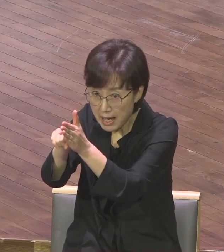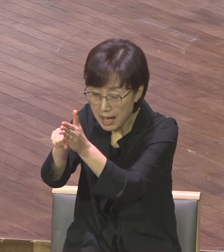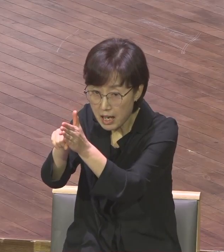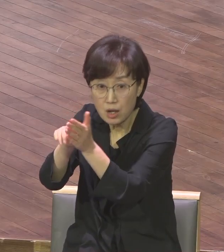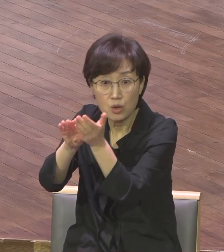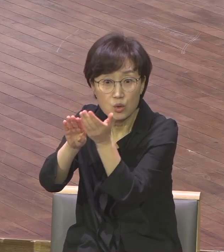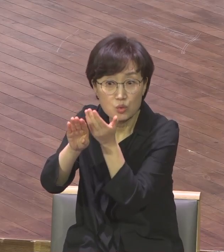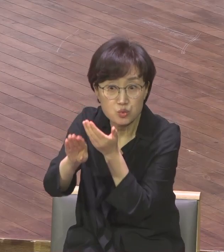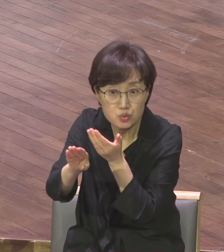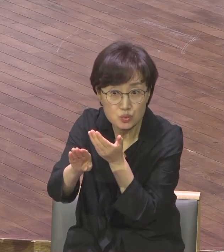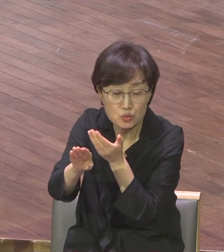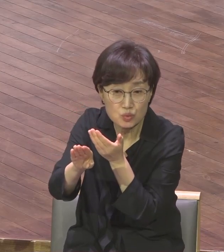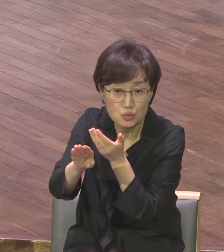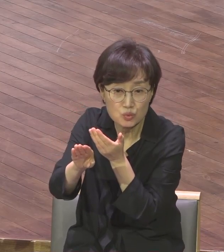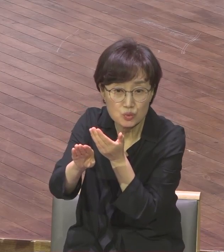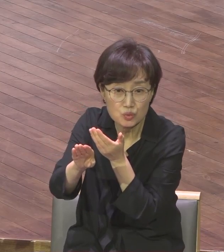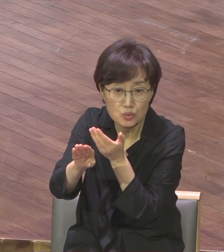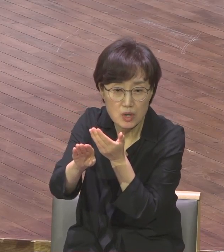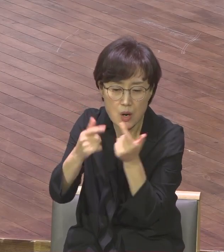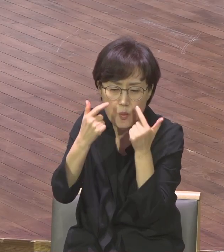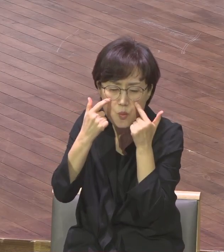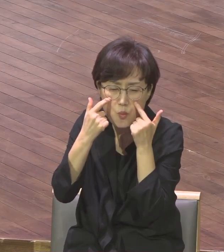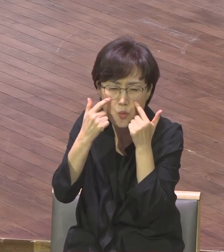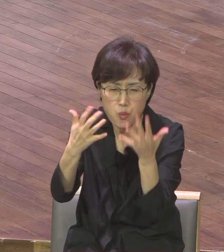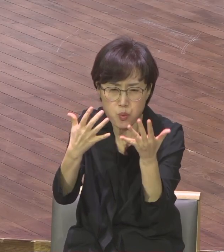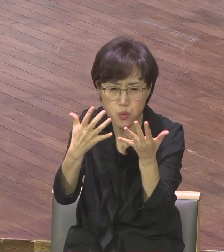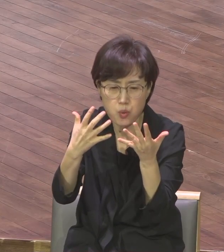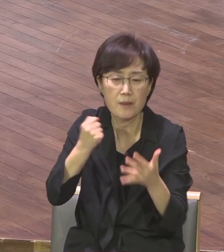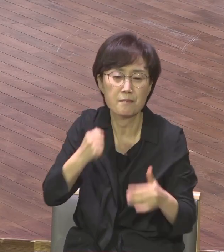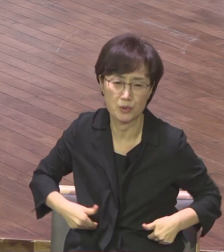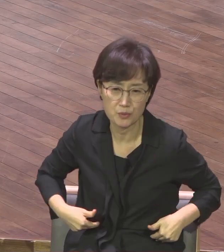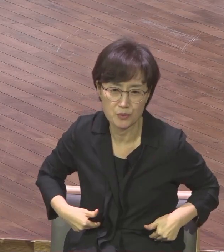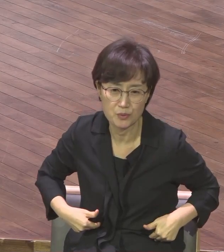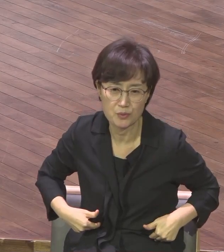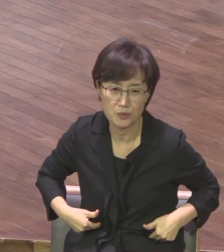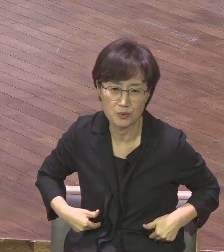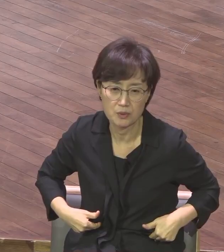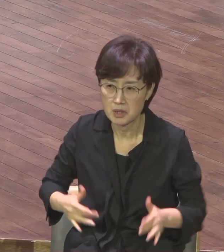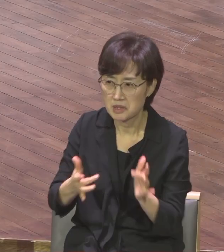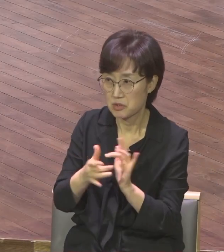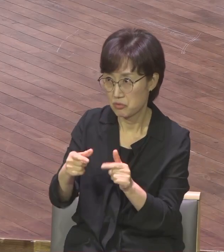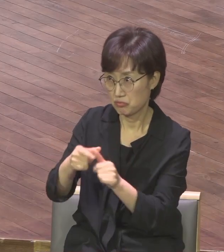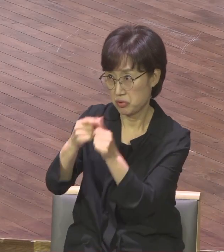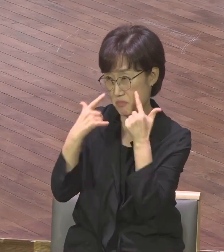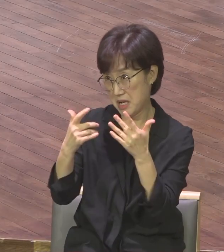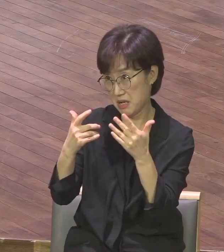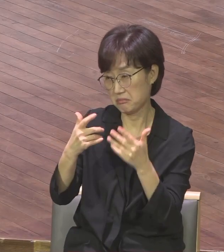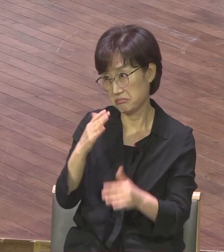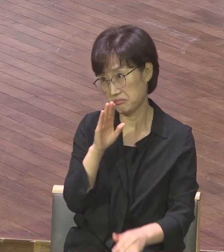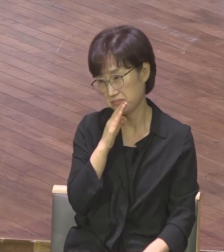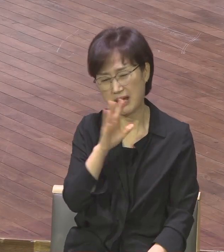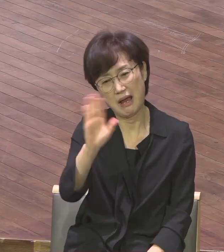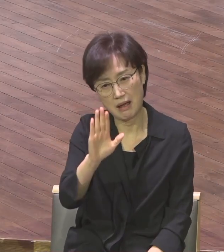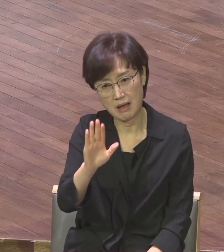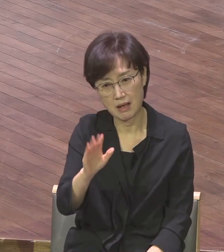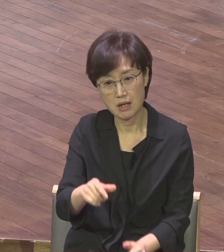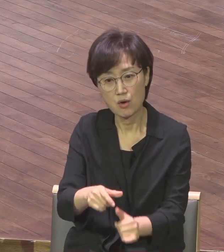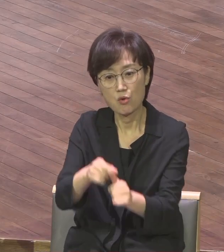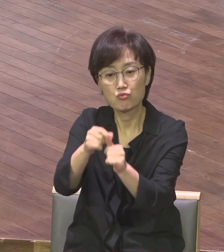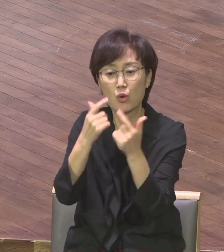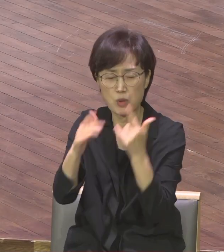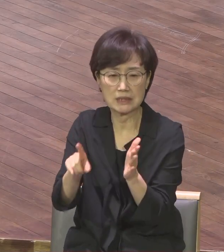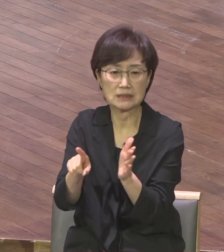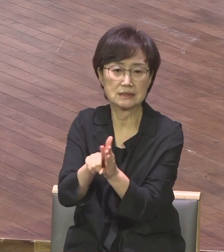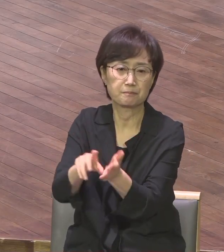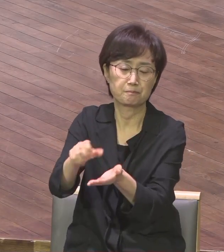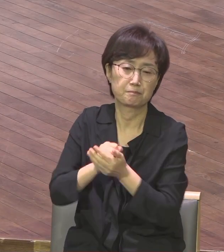중요한 것이 뭐냐? 확신 있는 신앙생활이요. 확신이 있어야 돼요. 특별히 구원의 확신이 있어야 돼요.